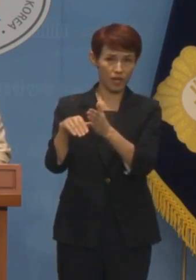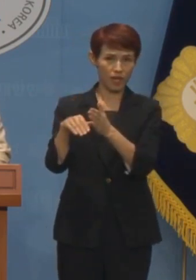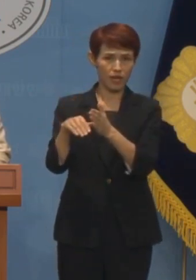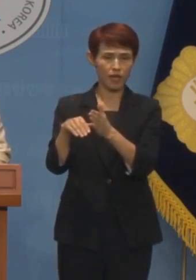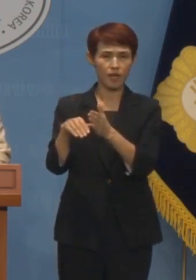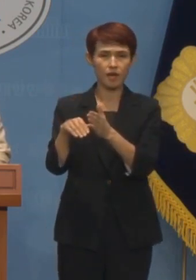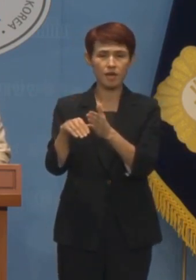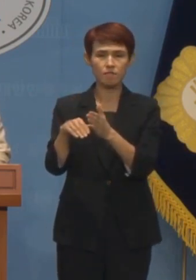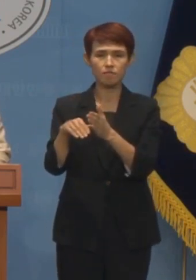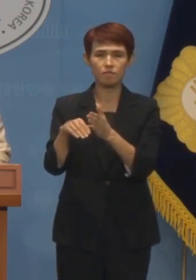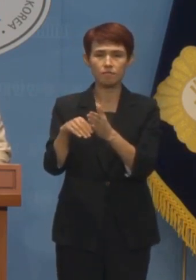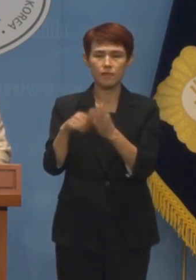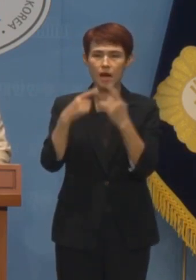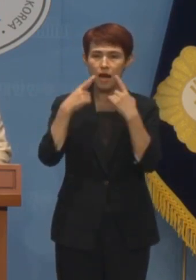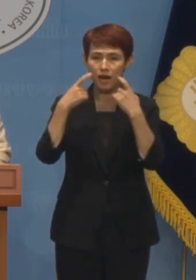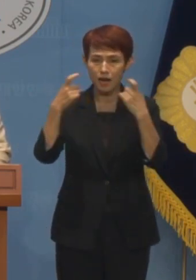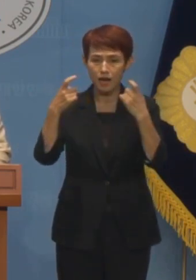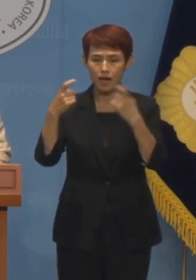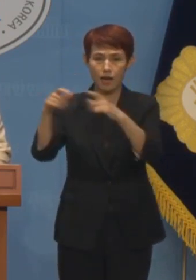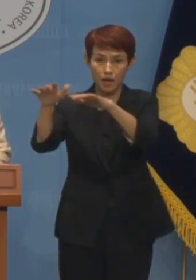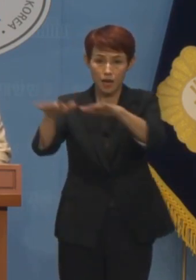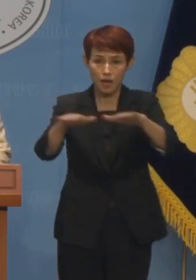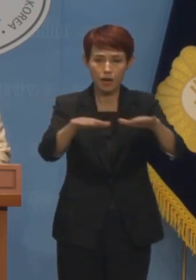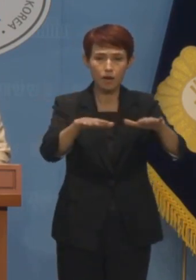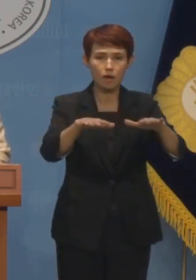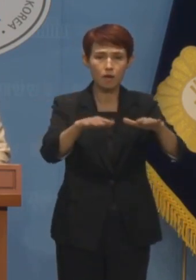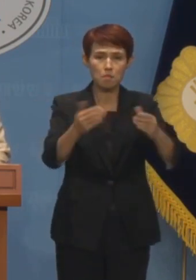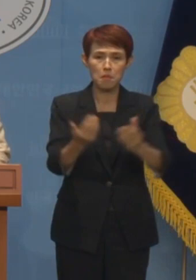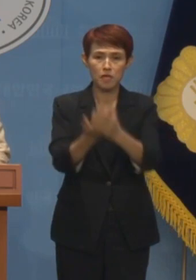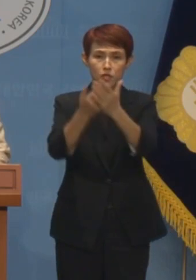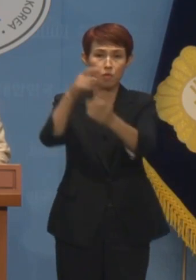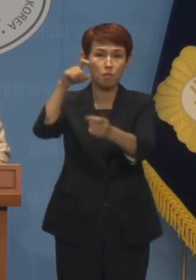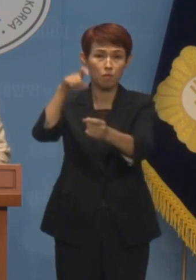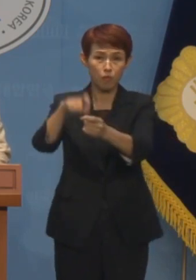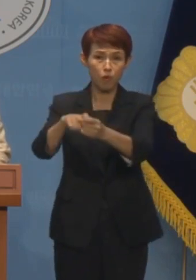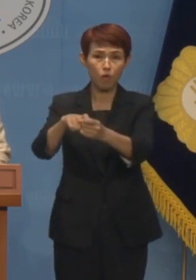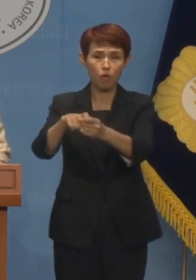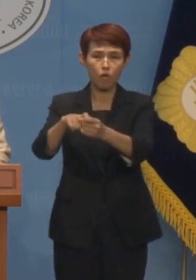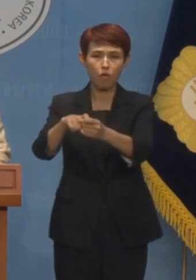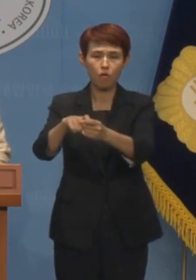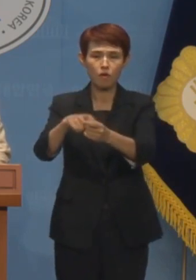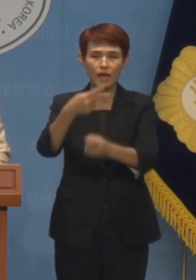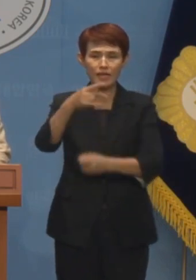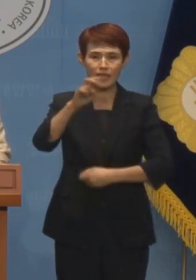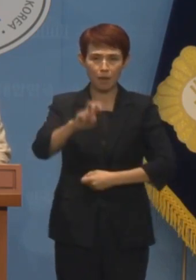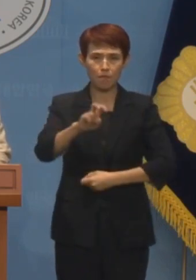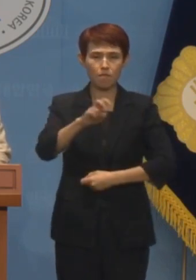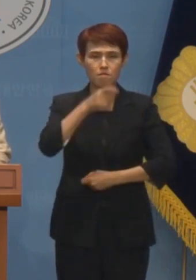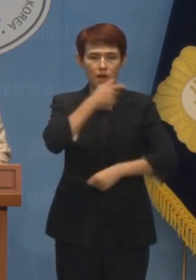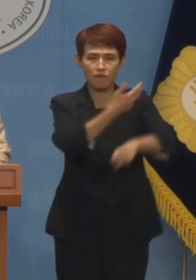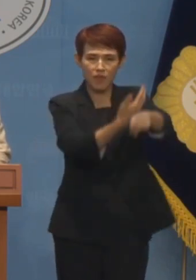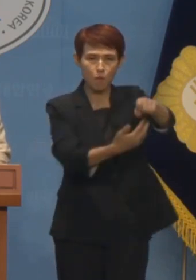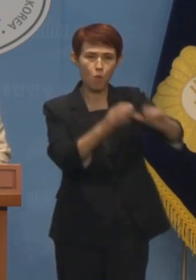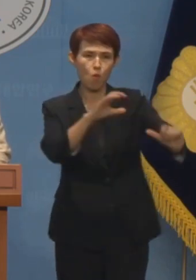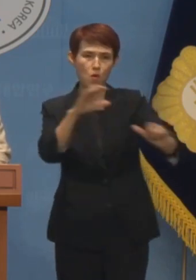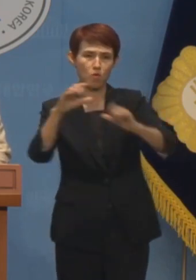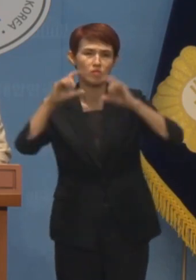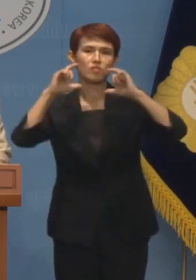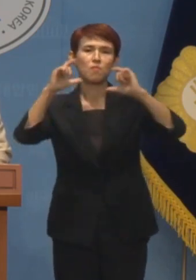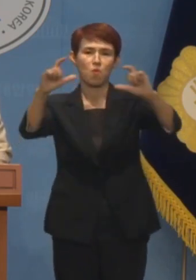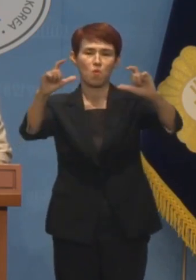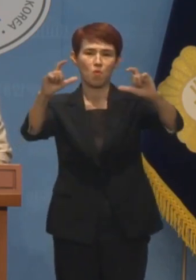수계 발전용 다목적 활용 선포식을 열고 화천댐의 용수 공급 시범